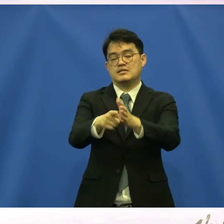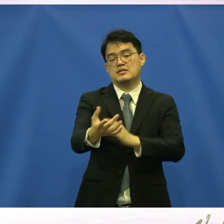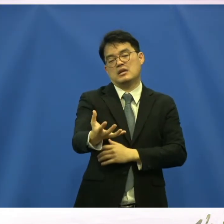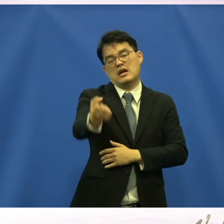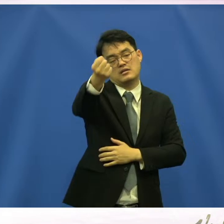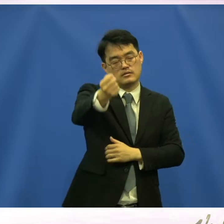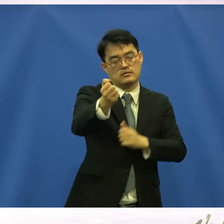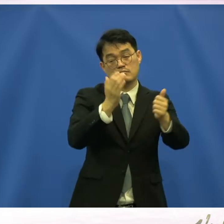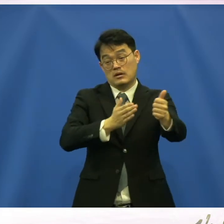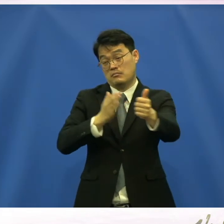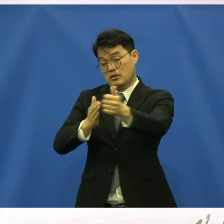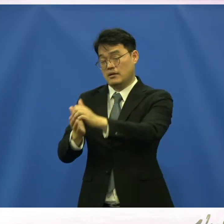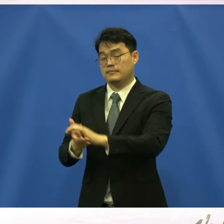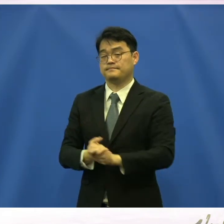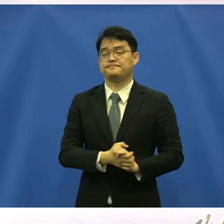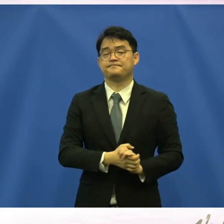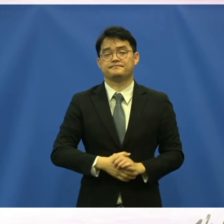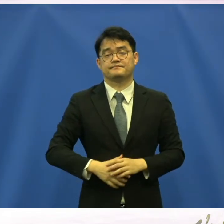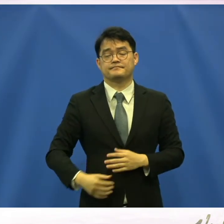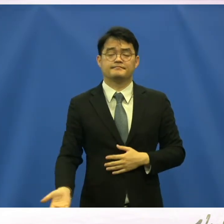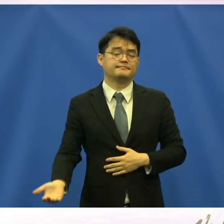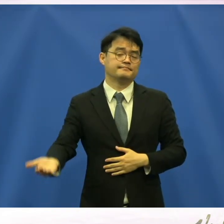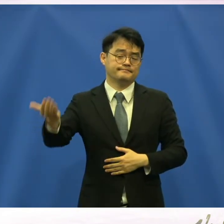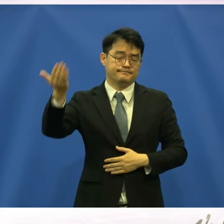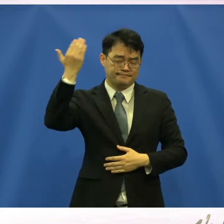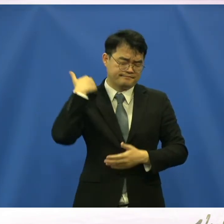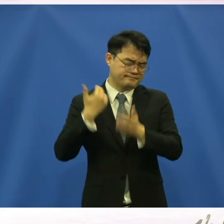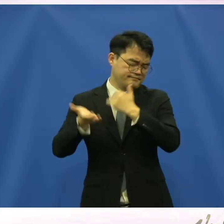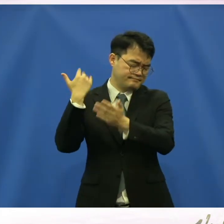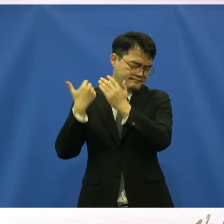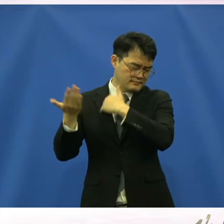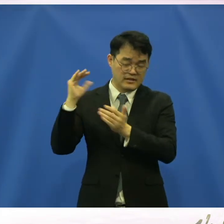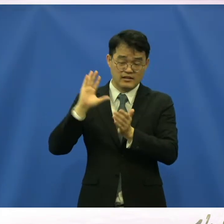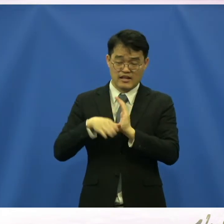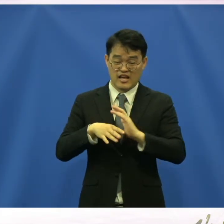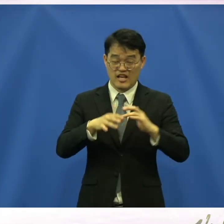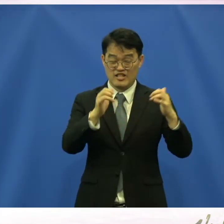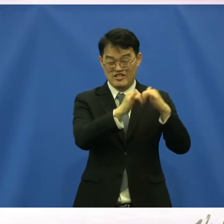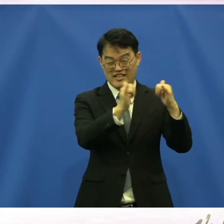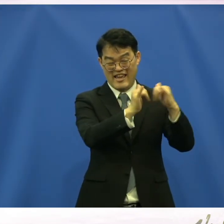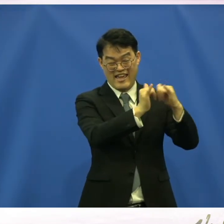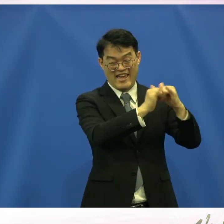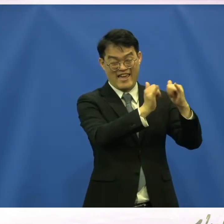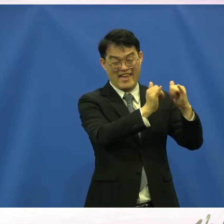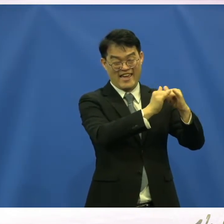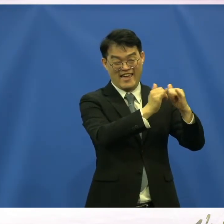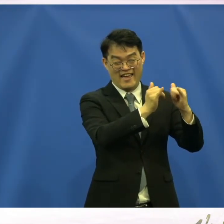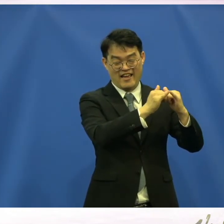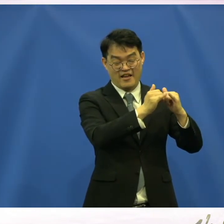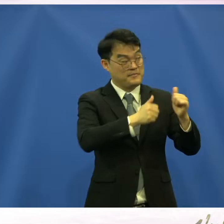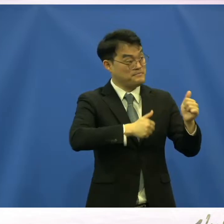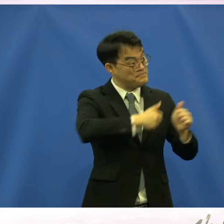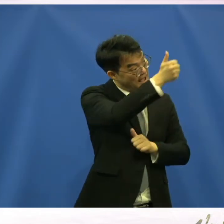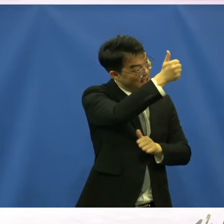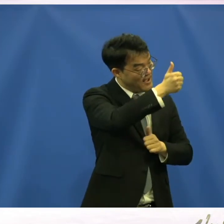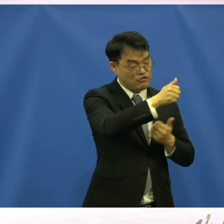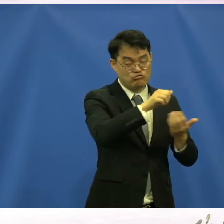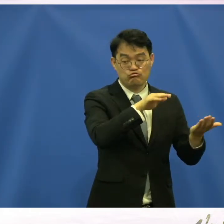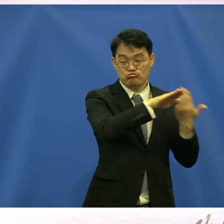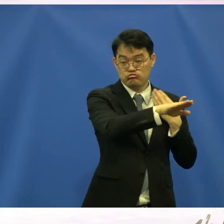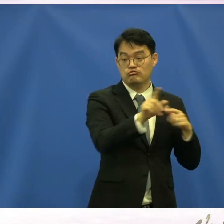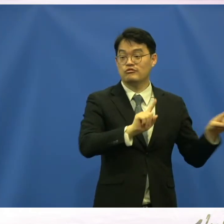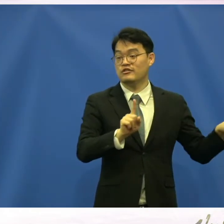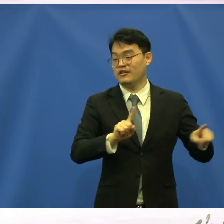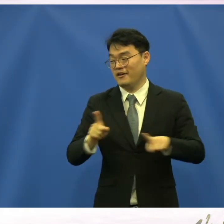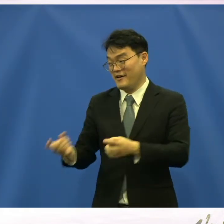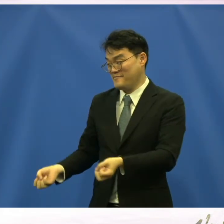고대 사회에서 전쟁에서 승리하고 돌아올 때 축제가 벌어집니다. 풍악을 울리고 백성들이 환호하고 환영합니다.